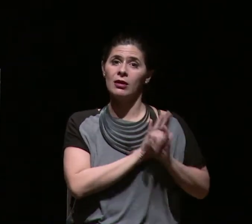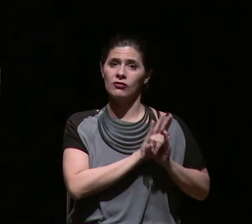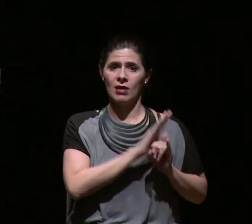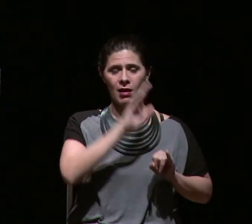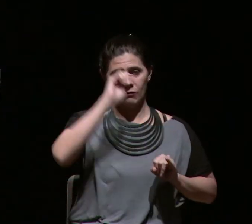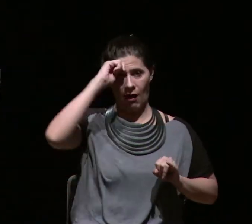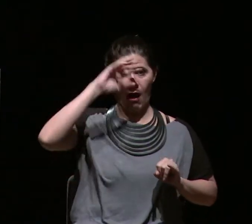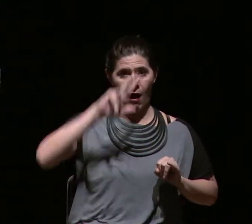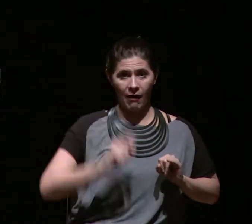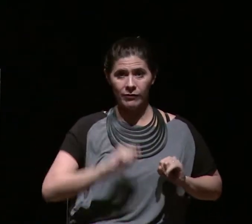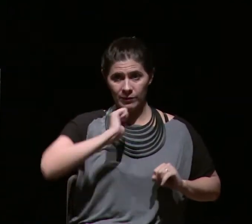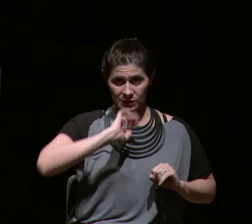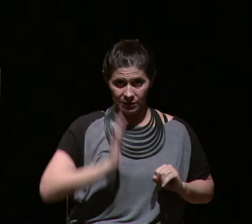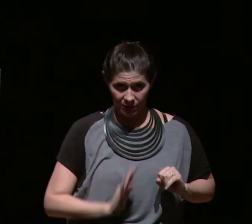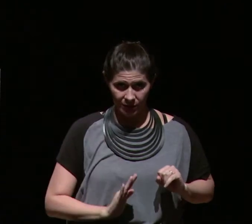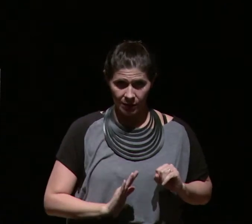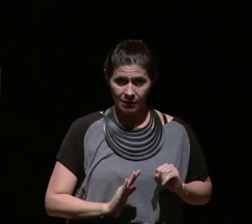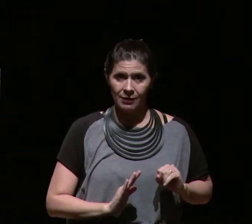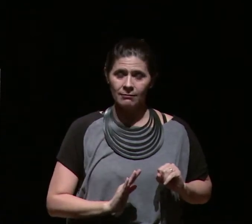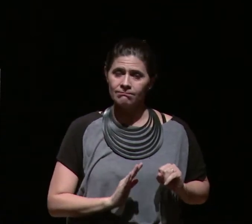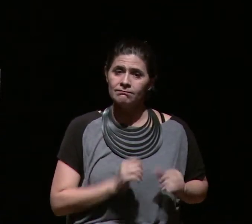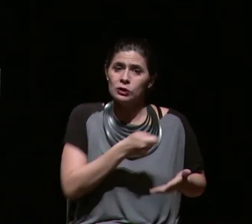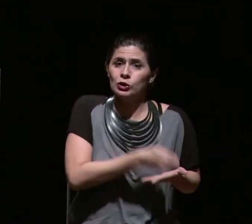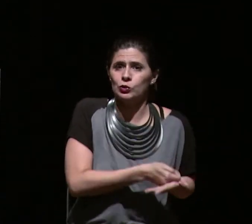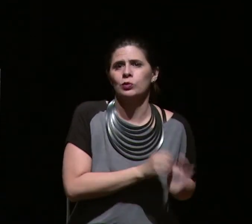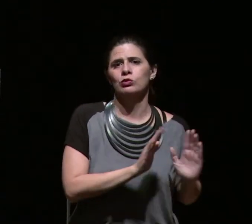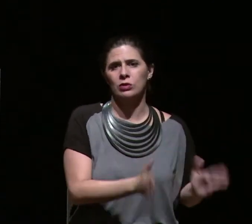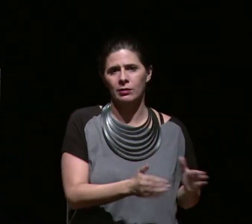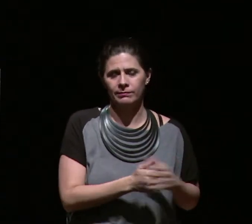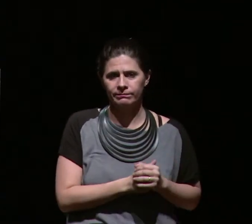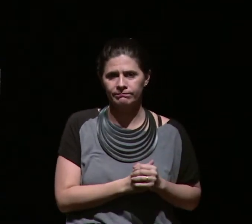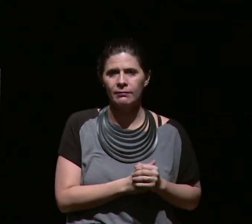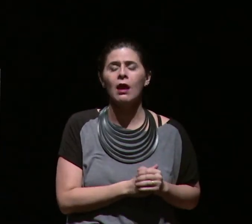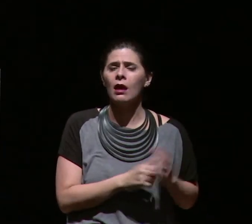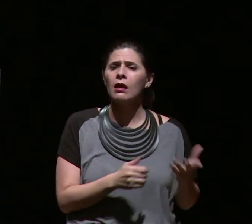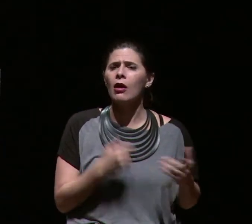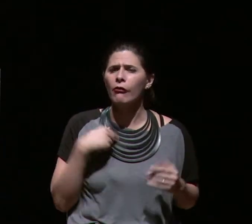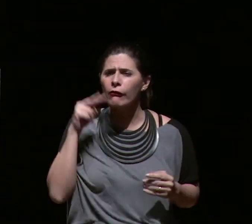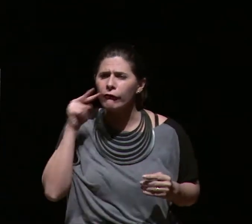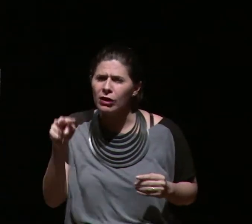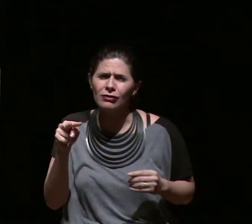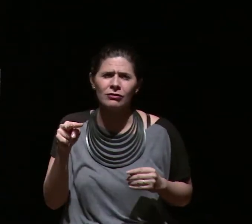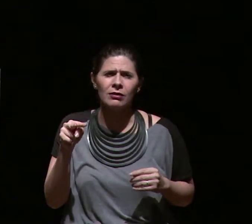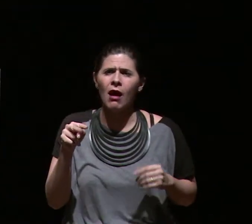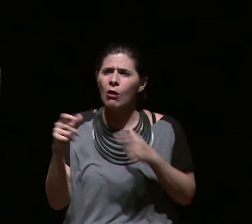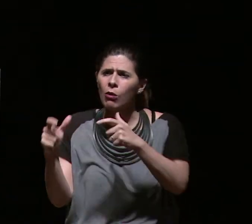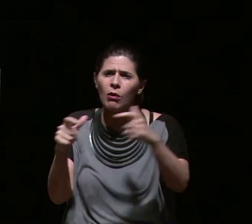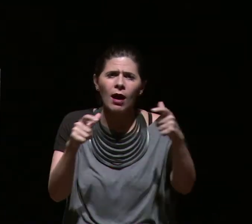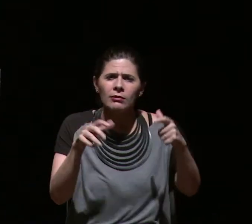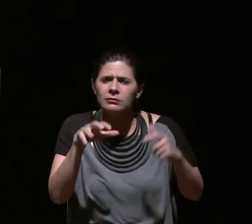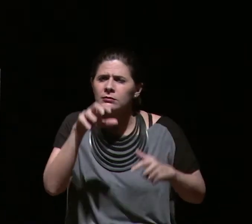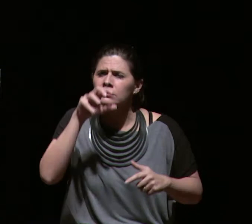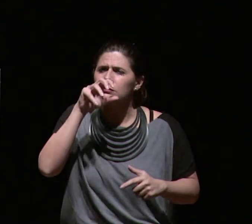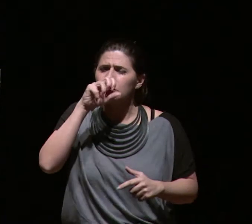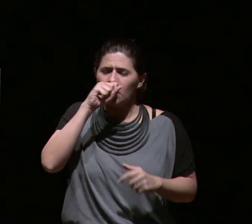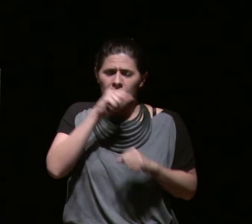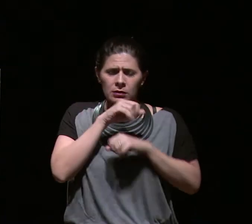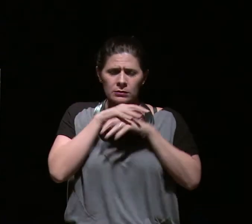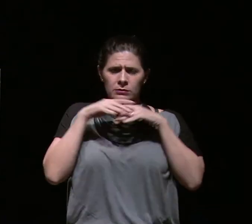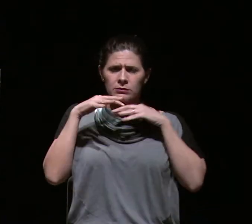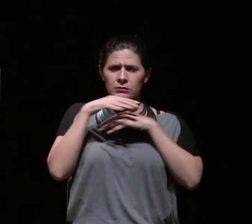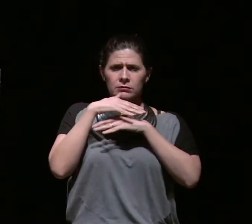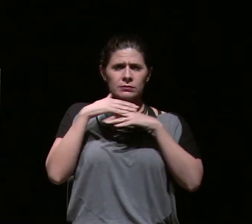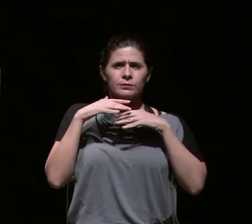História, observo espaços de respiro. De ar rarefeito, eu sei, de todo modo, mas ainda friso